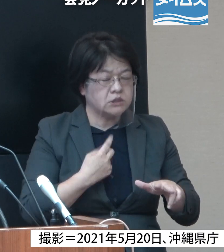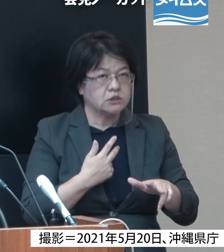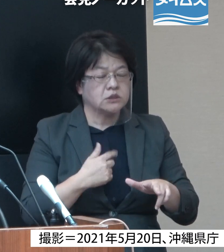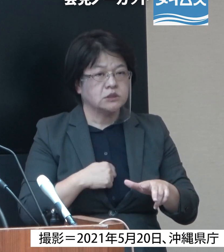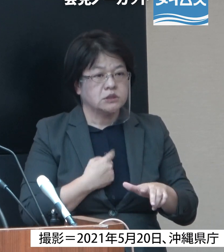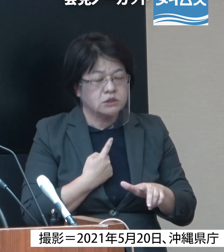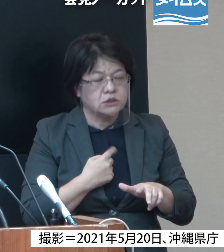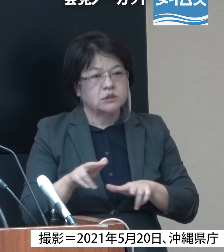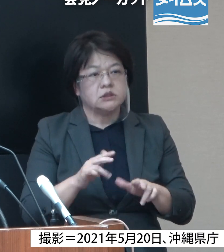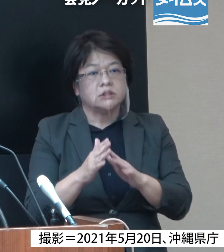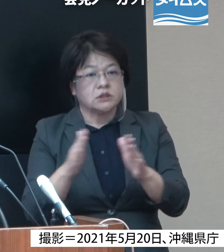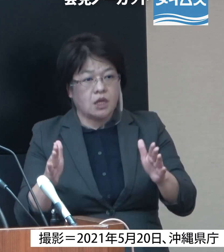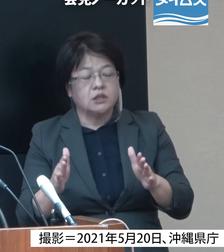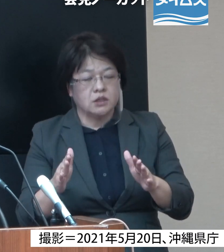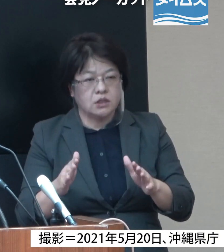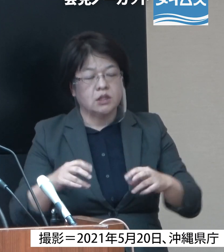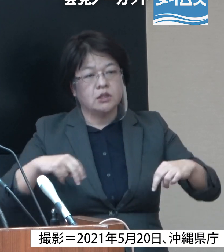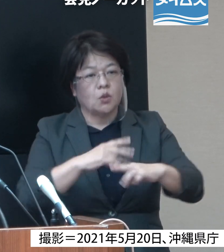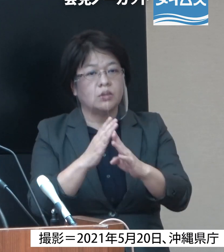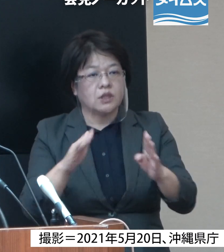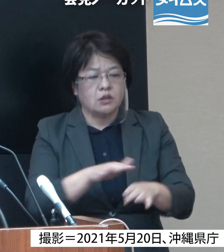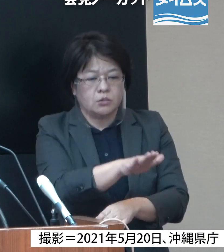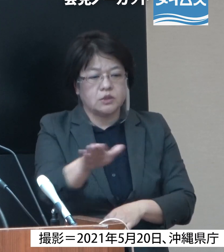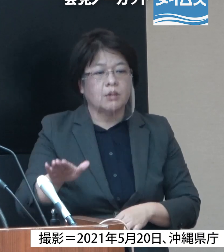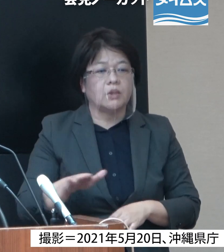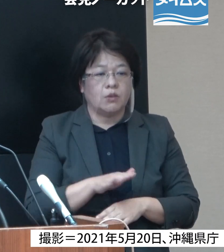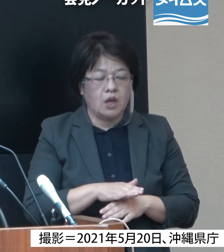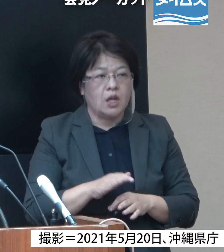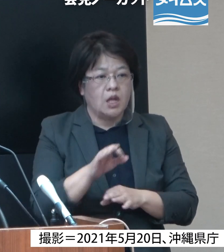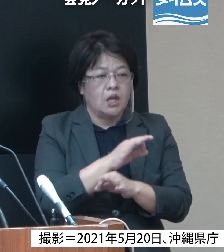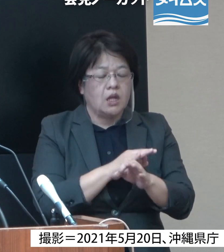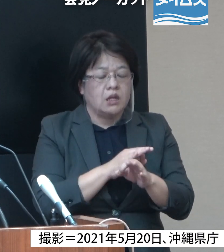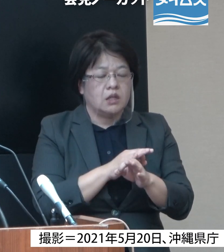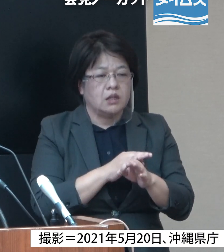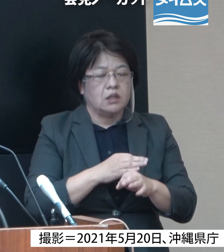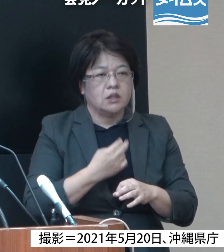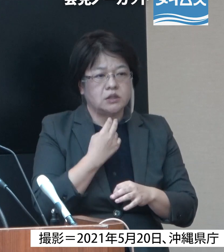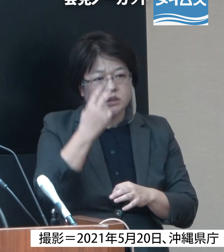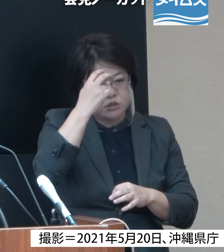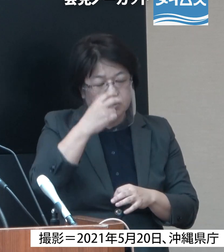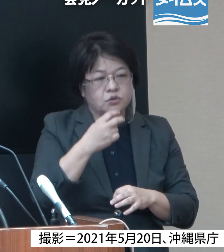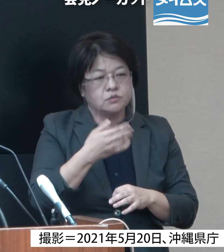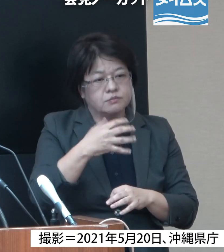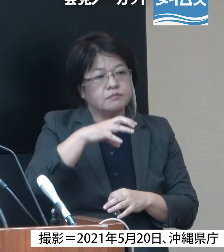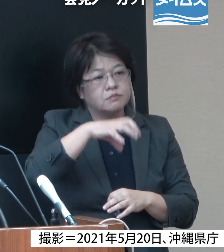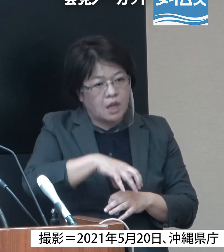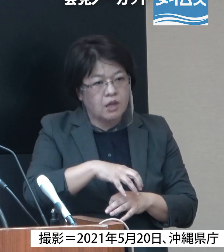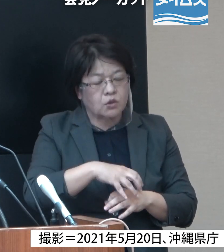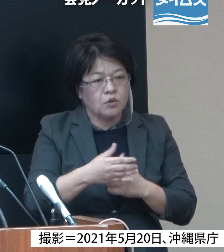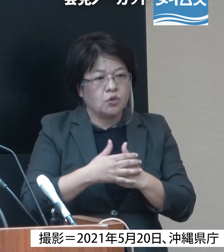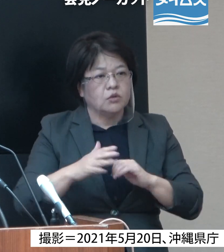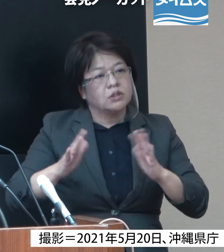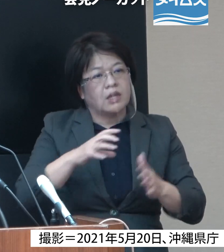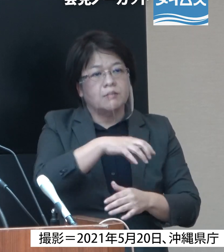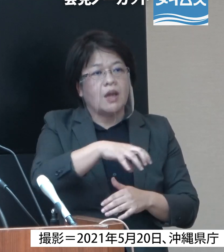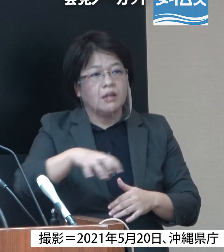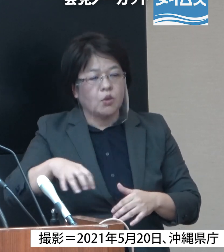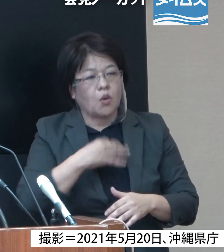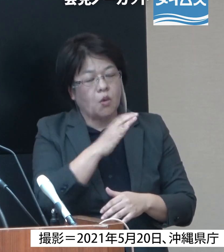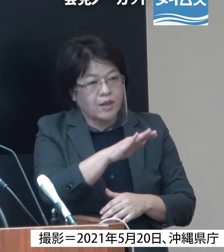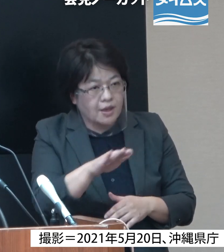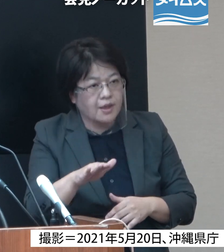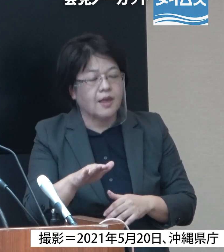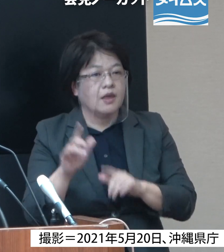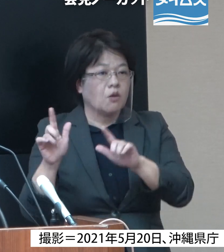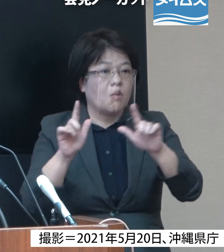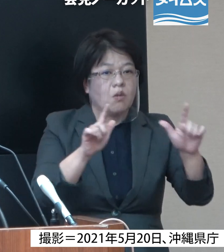皆様におかれては、特に飲食店の非協力店舗の見回り、路上飲み自粛への声かけ、広